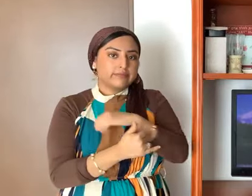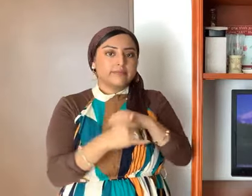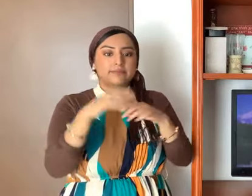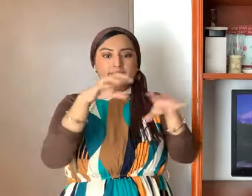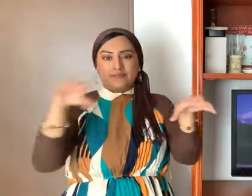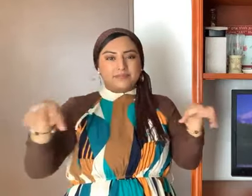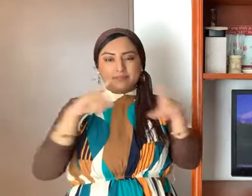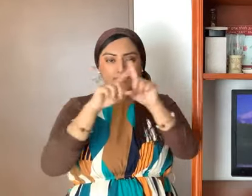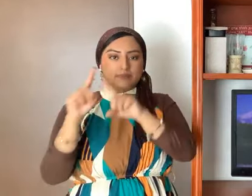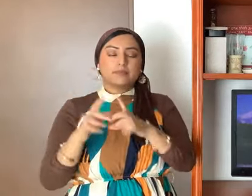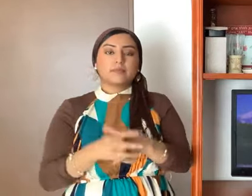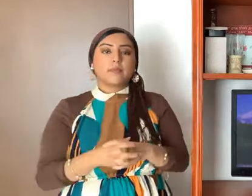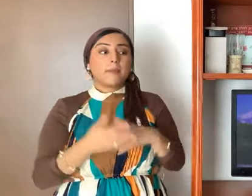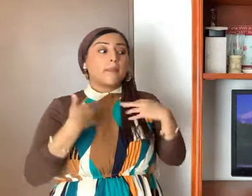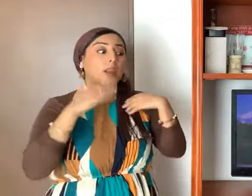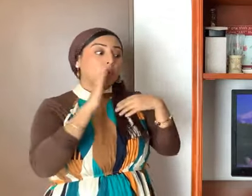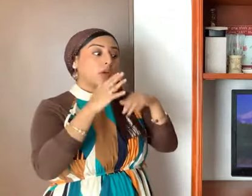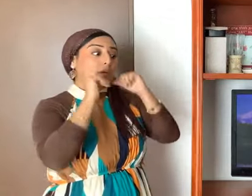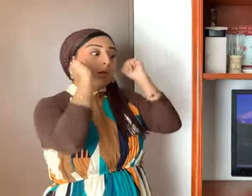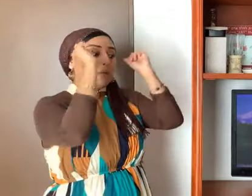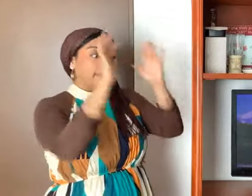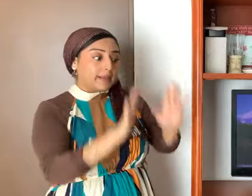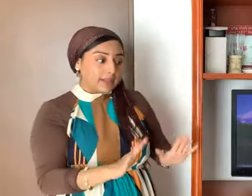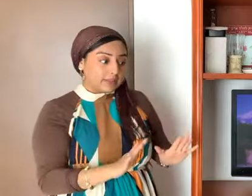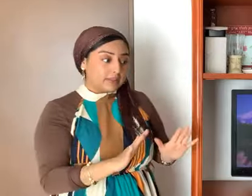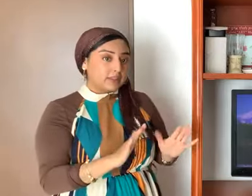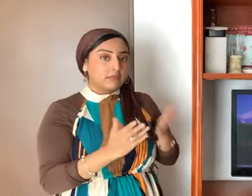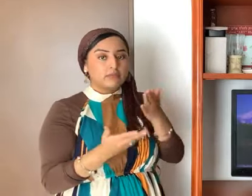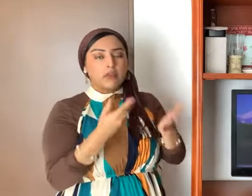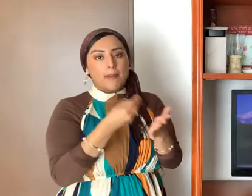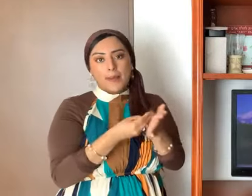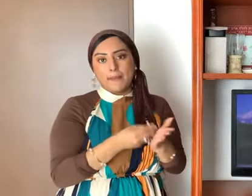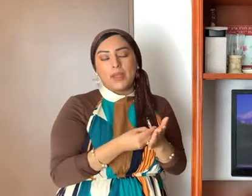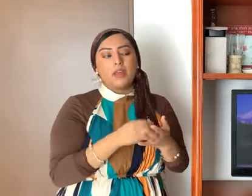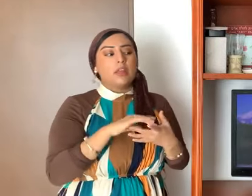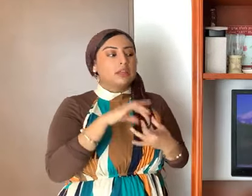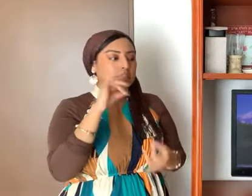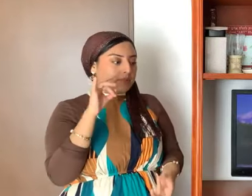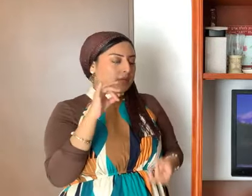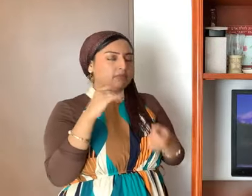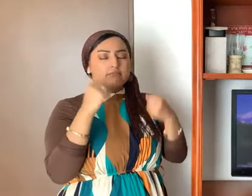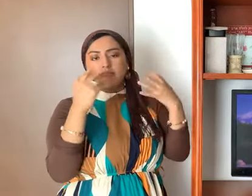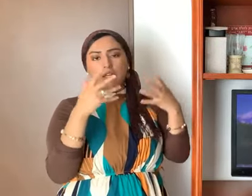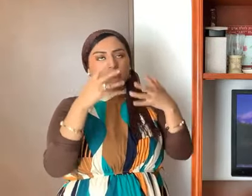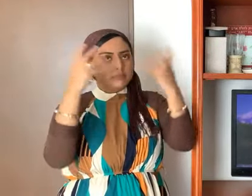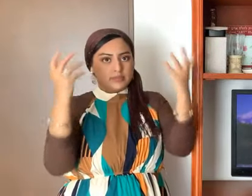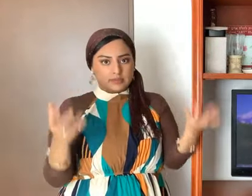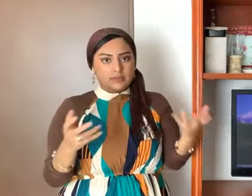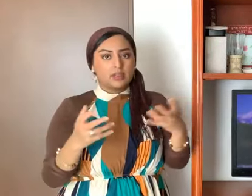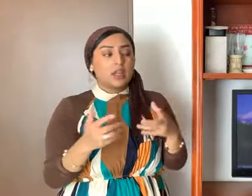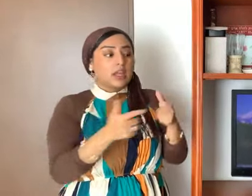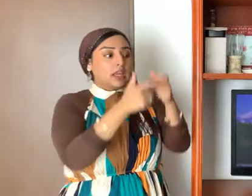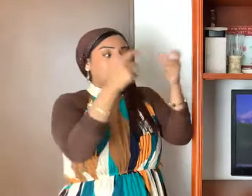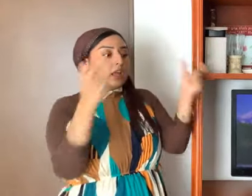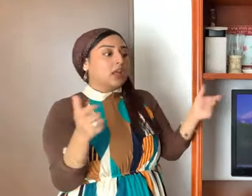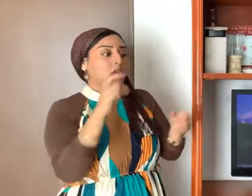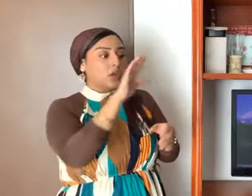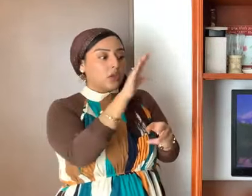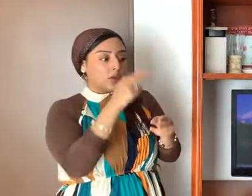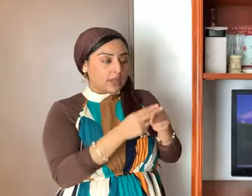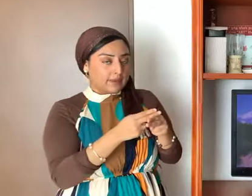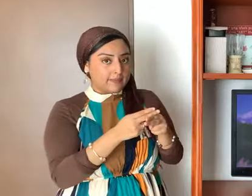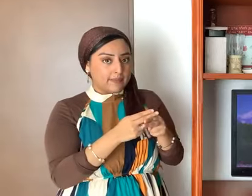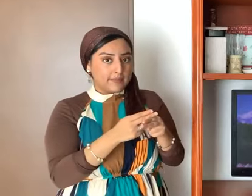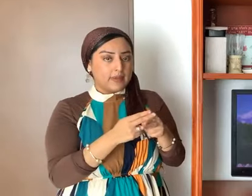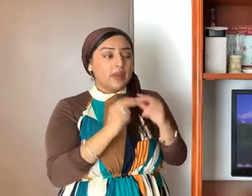fue así. Y te bendeciré. Económicamente, espiritualmente, podía haber muchas cosas. Engrandeceré tu nombre y serás